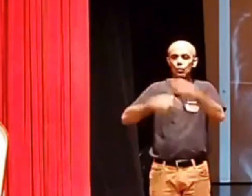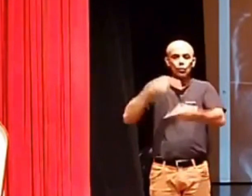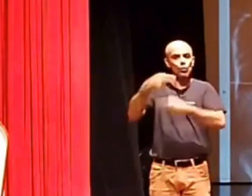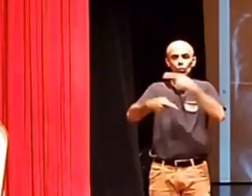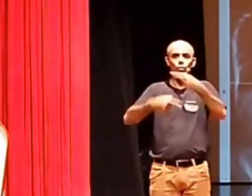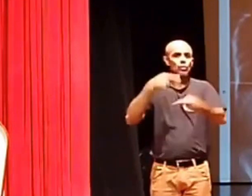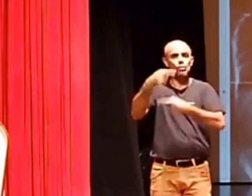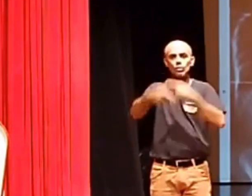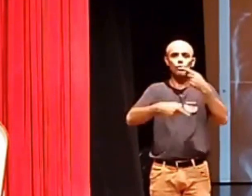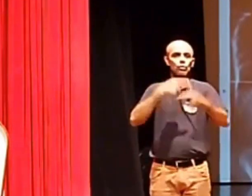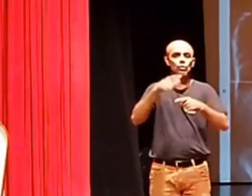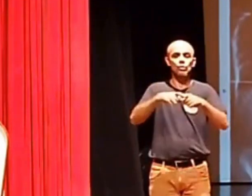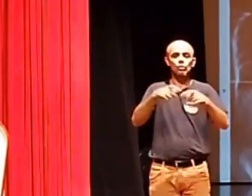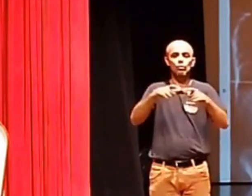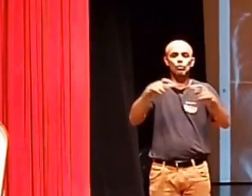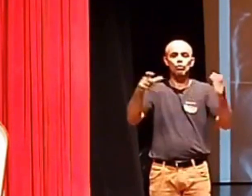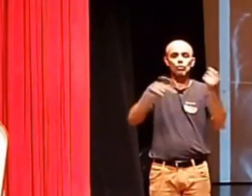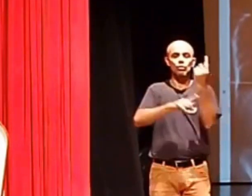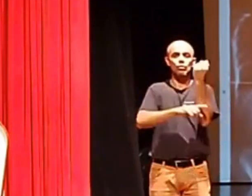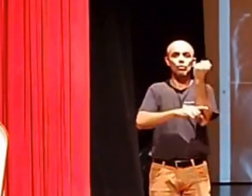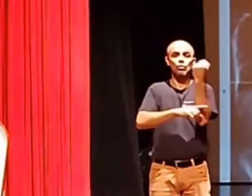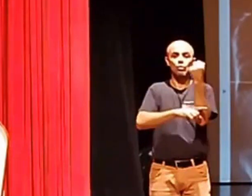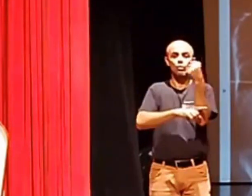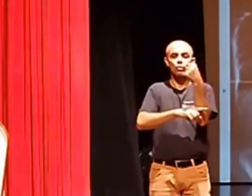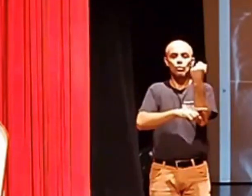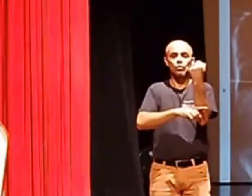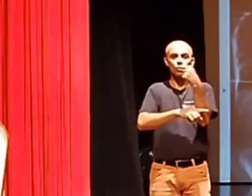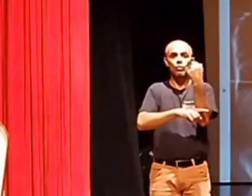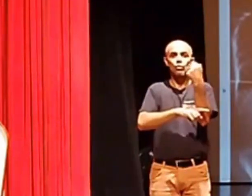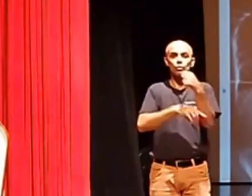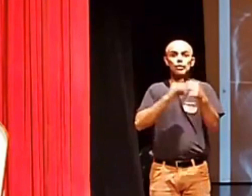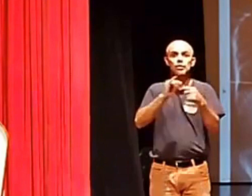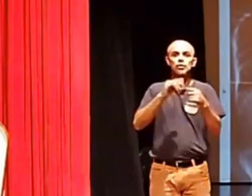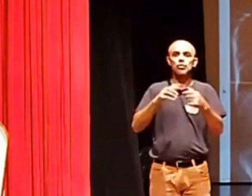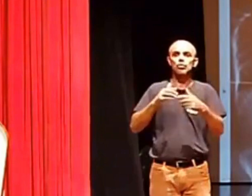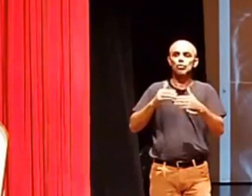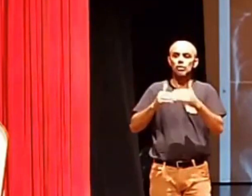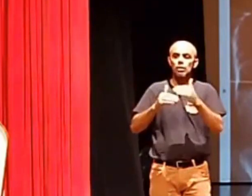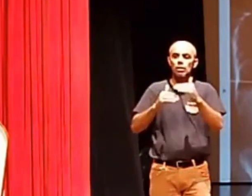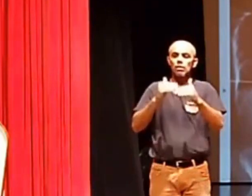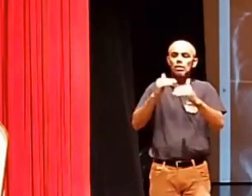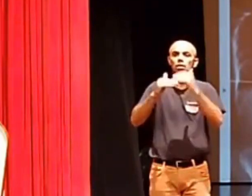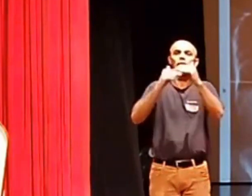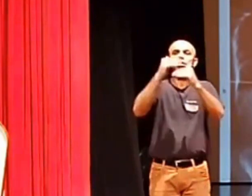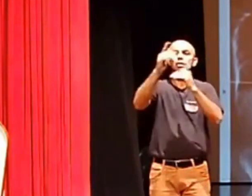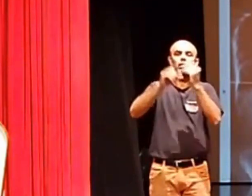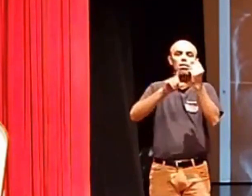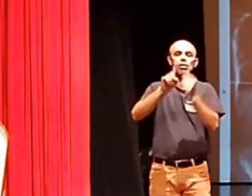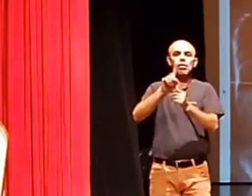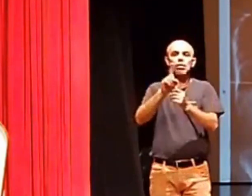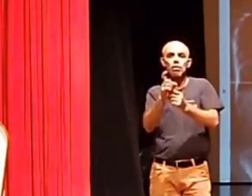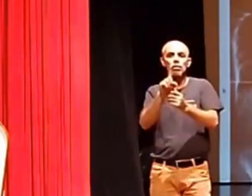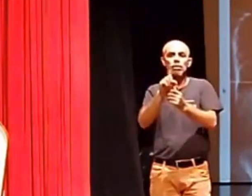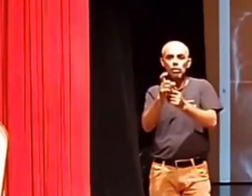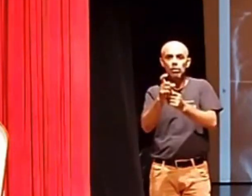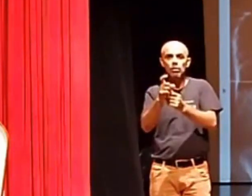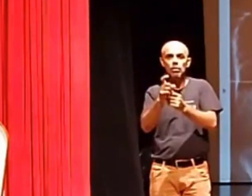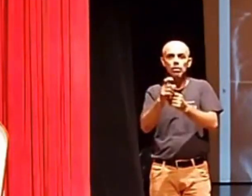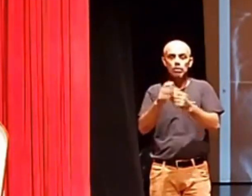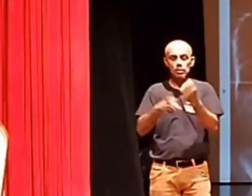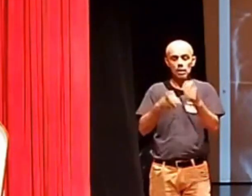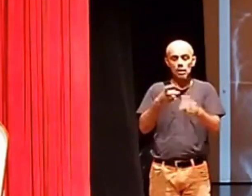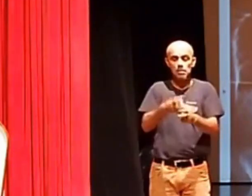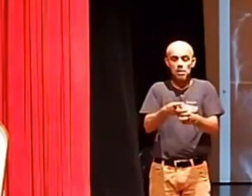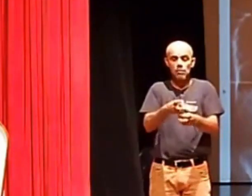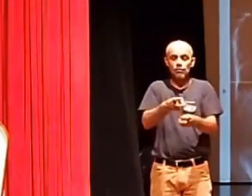um crescimento assimétrico. Se eu estou crescendo de maneira assimétrica, as minhas